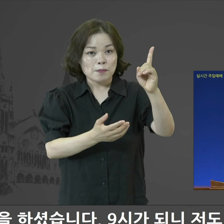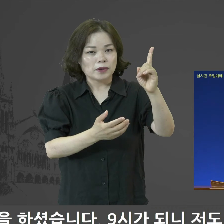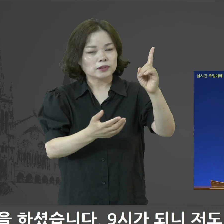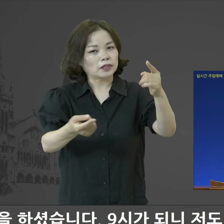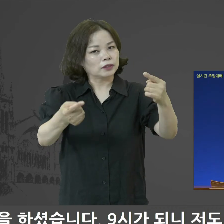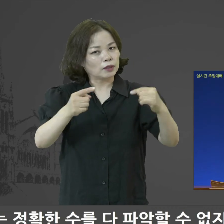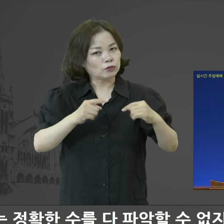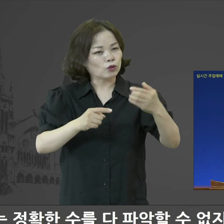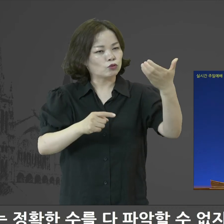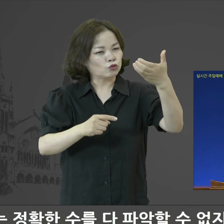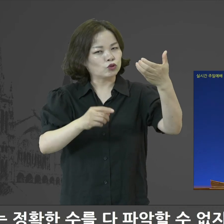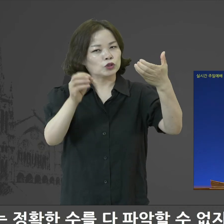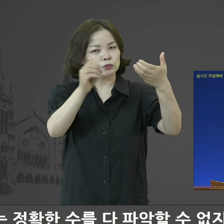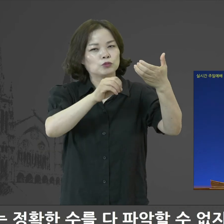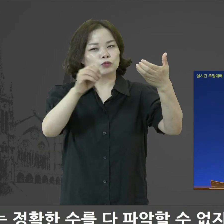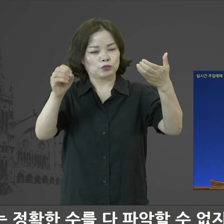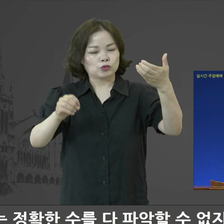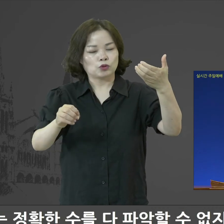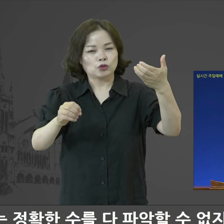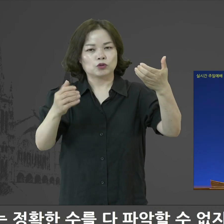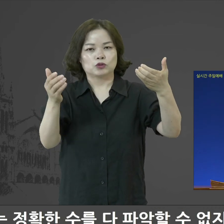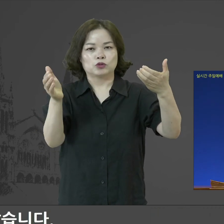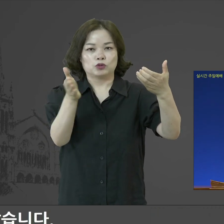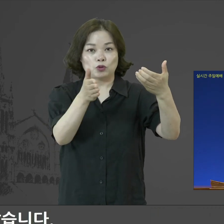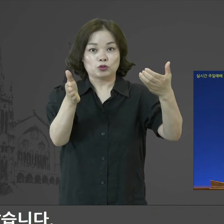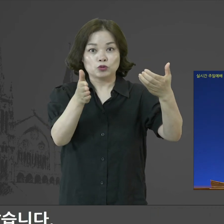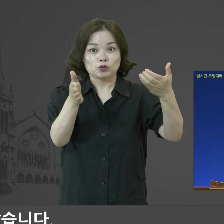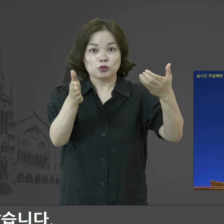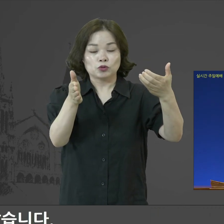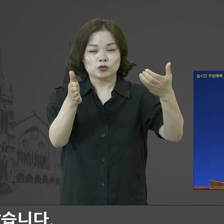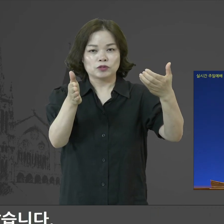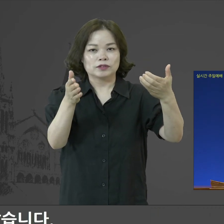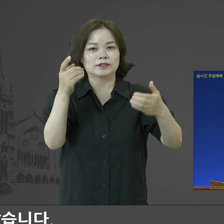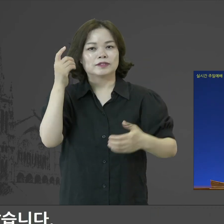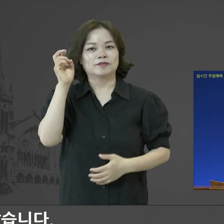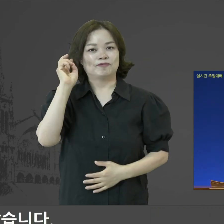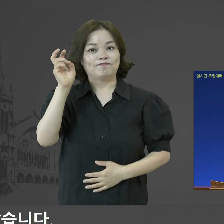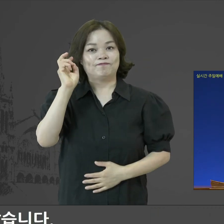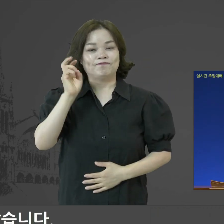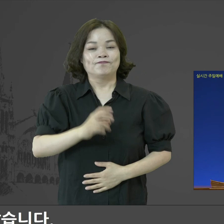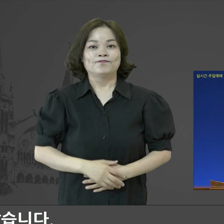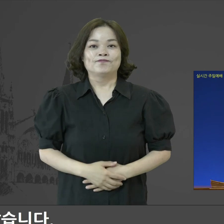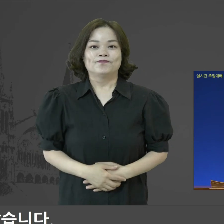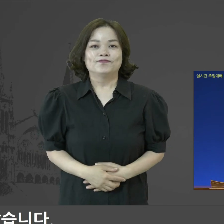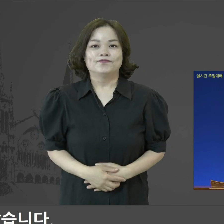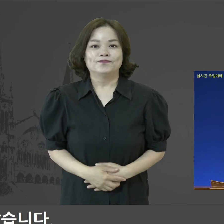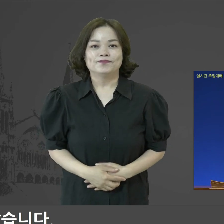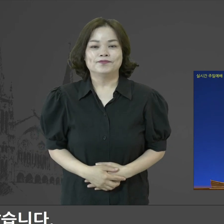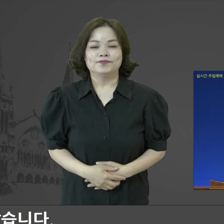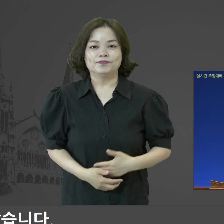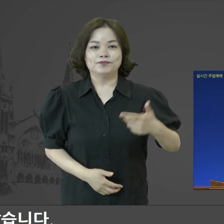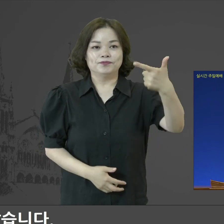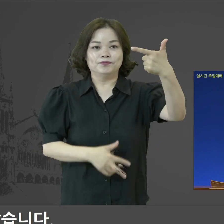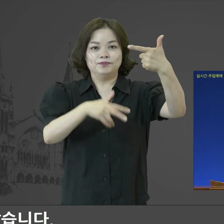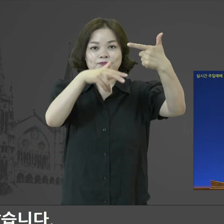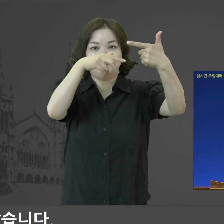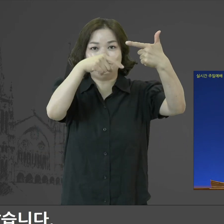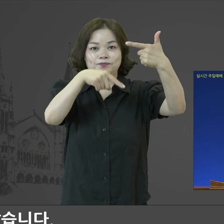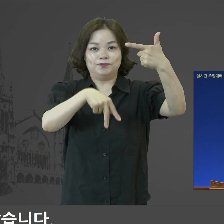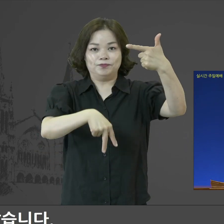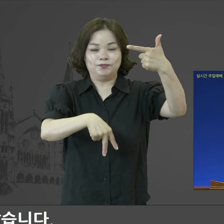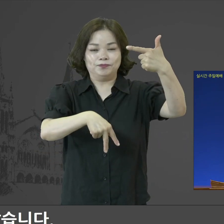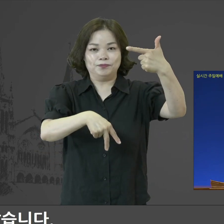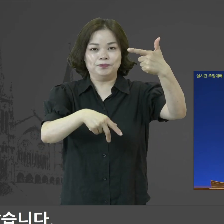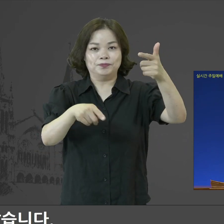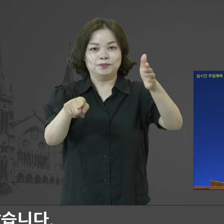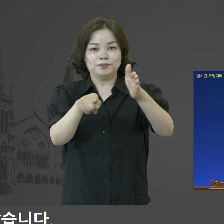수는 아마 90%를 훨씬 윗돌 것으로 저는 그렇게 추정합니다. 6주의 밑거름 기도를